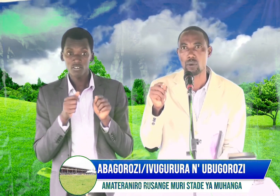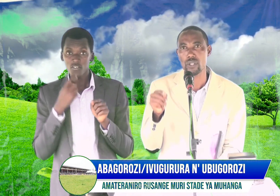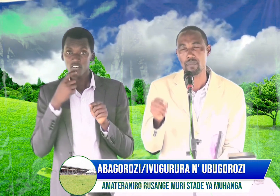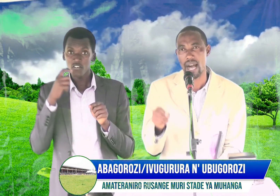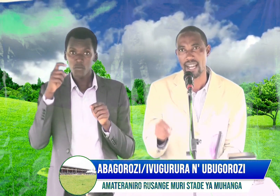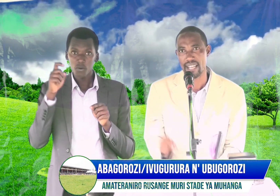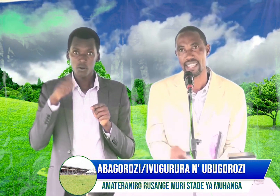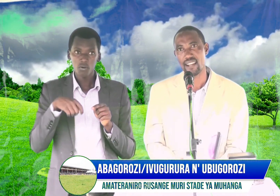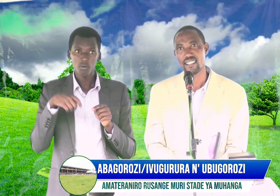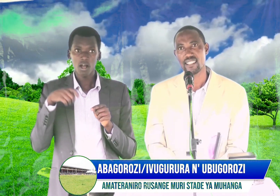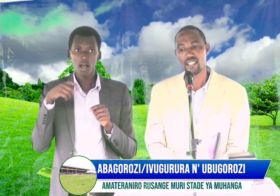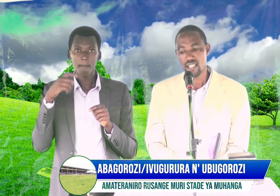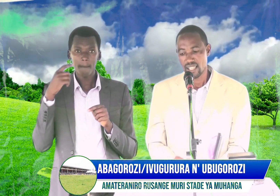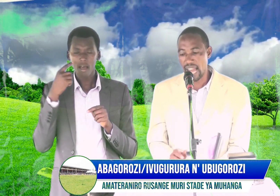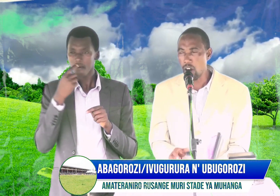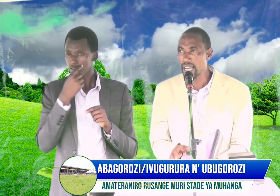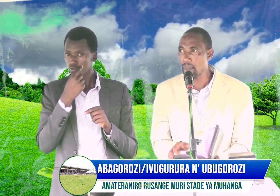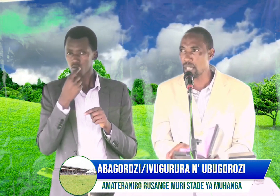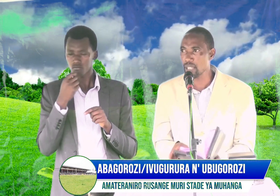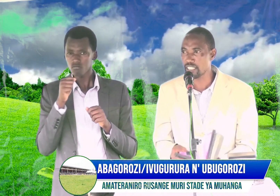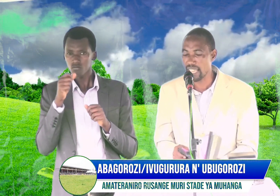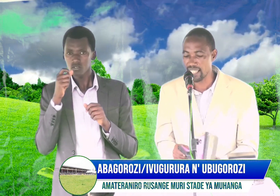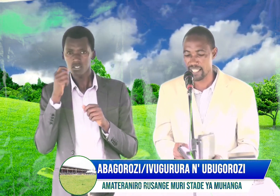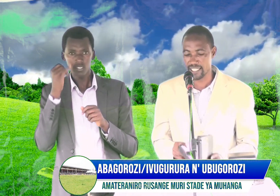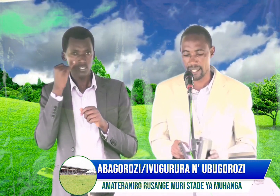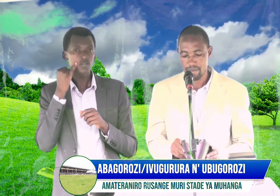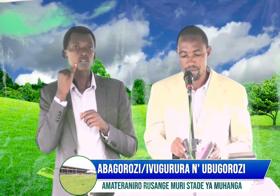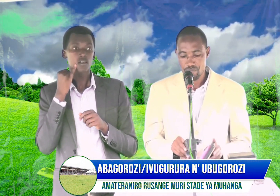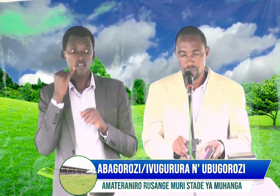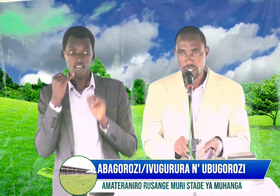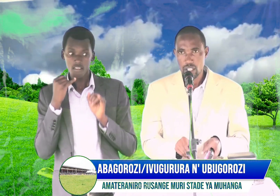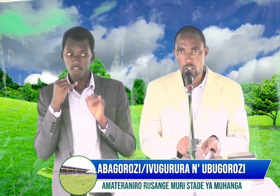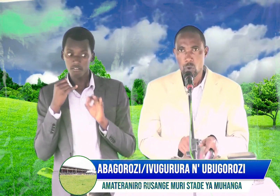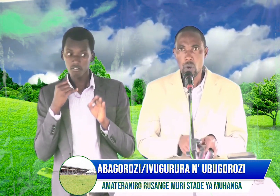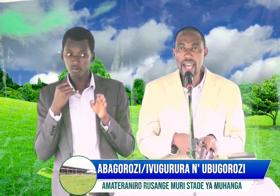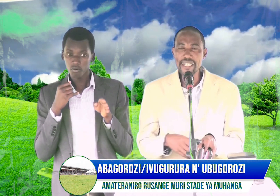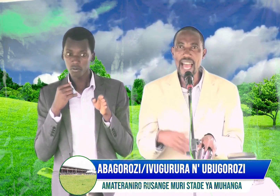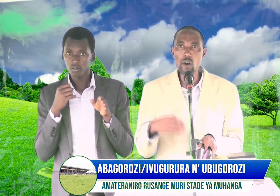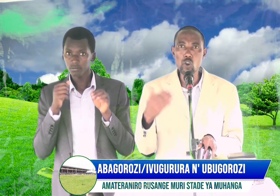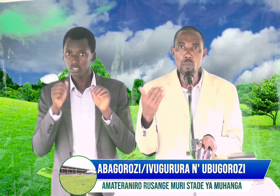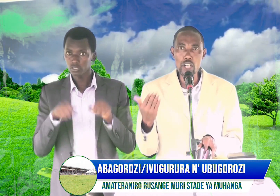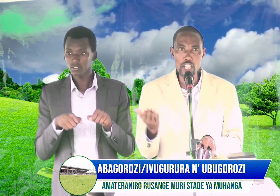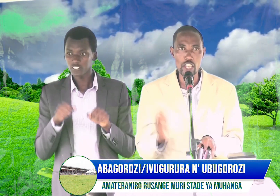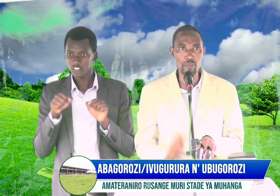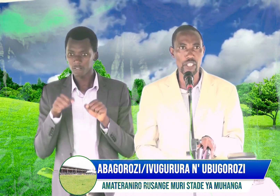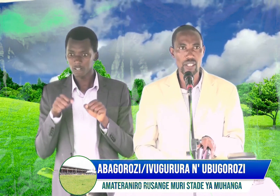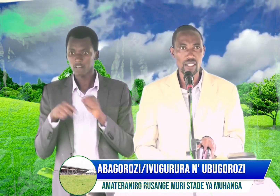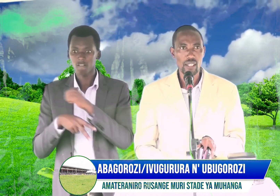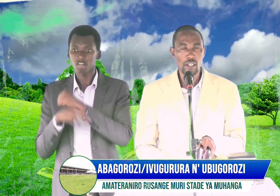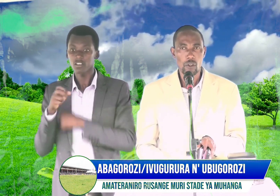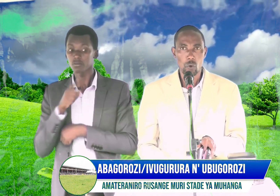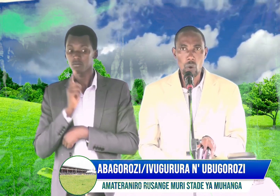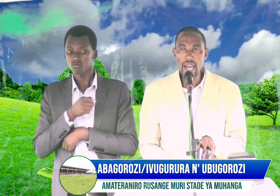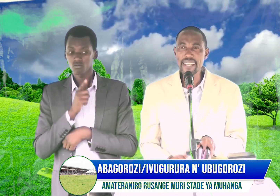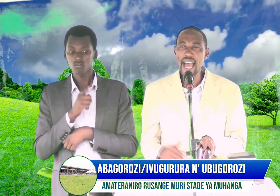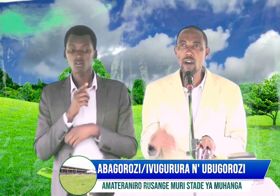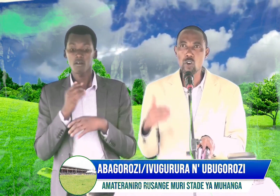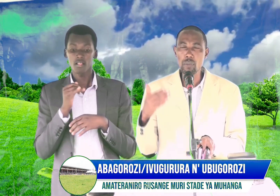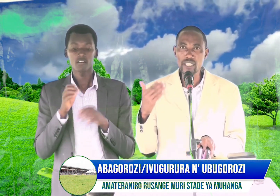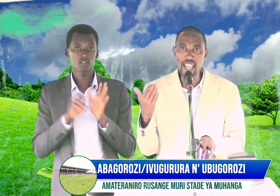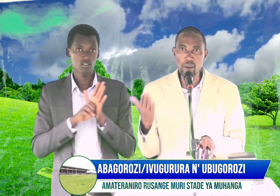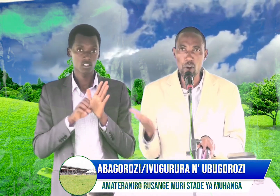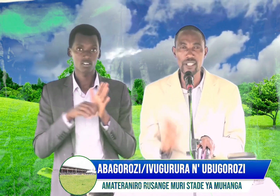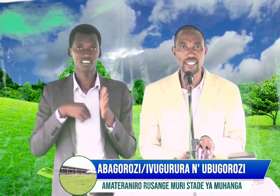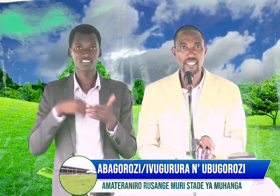nabishobora zakurimanganya ngaho namwe mwitegereze wenda uri umuririmbyi wenda